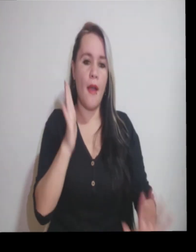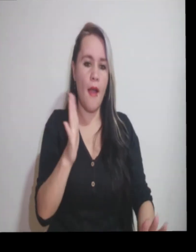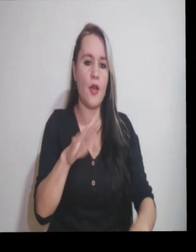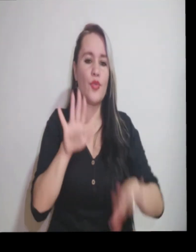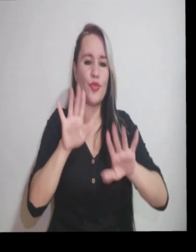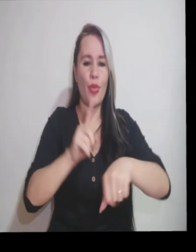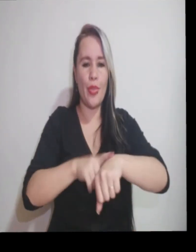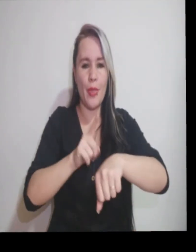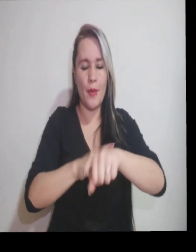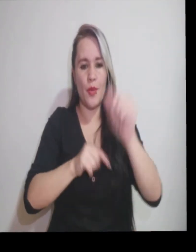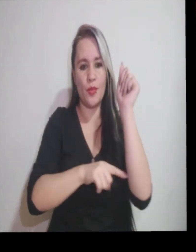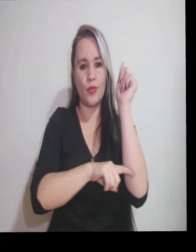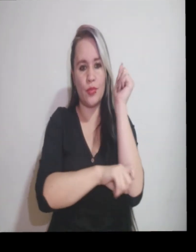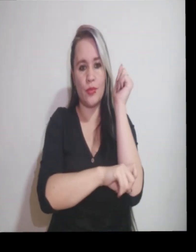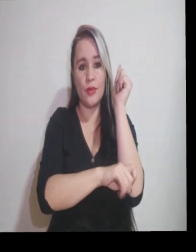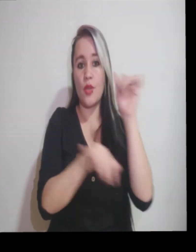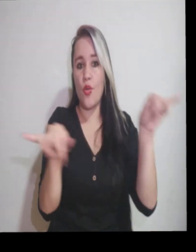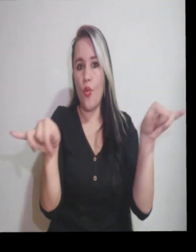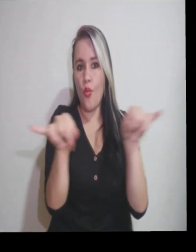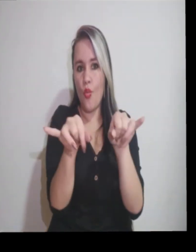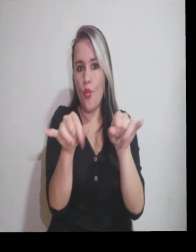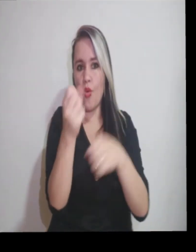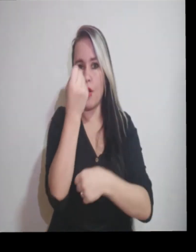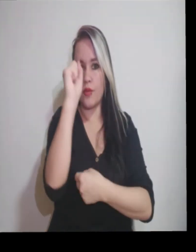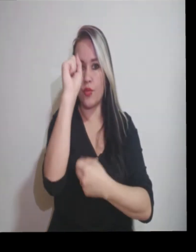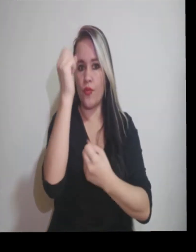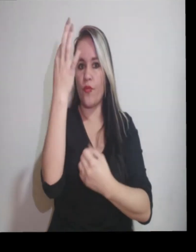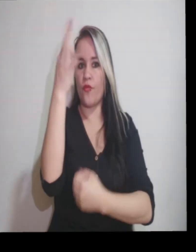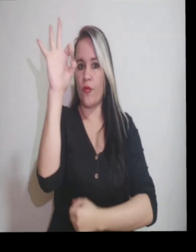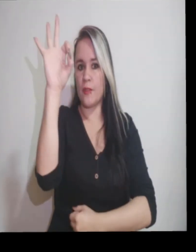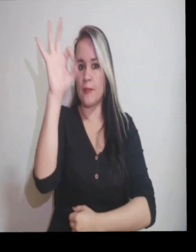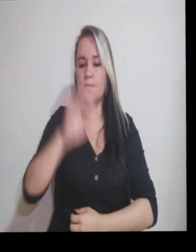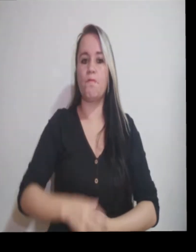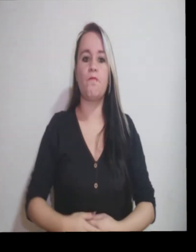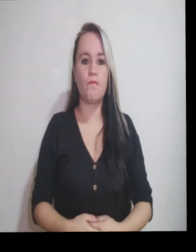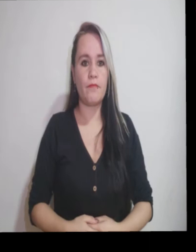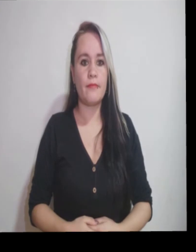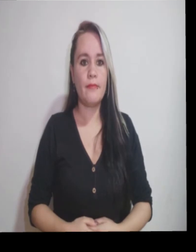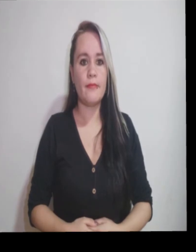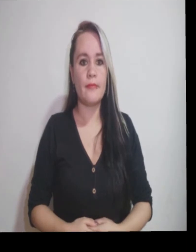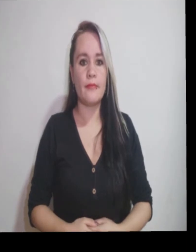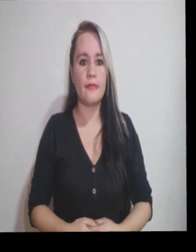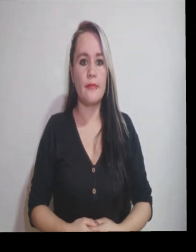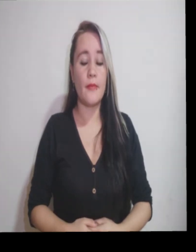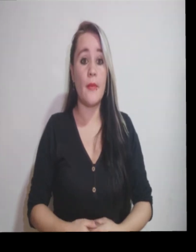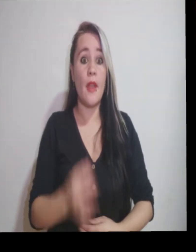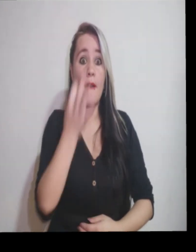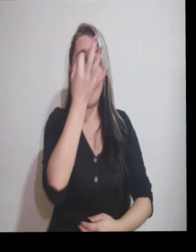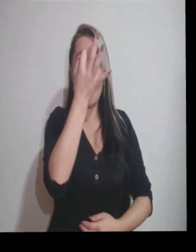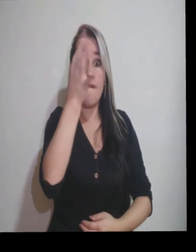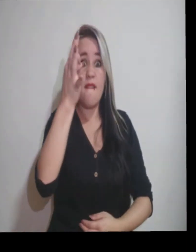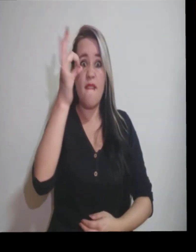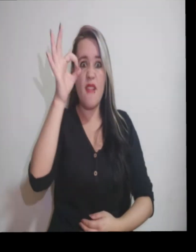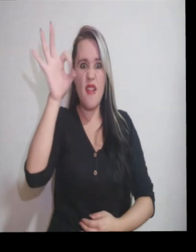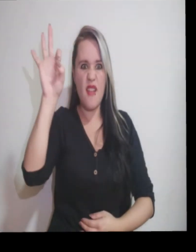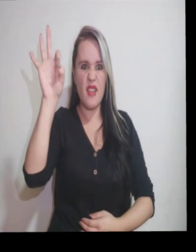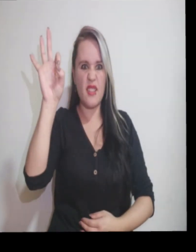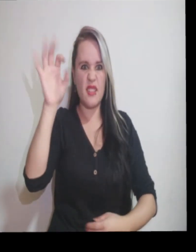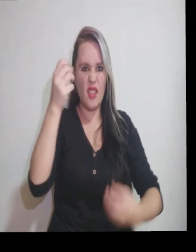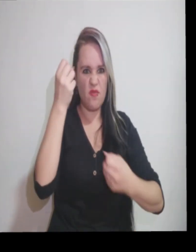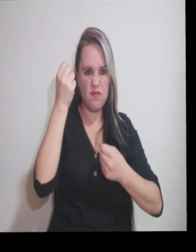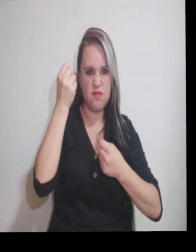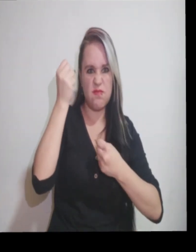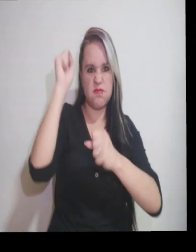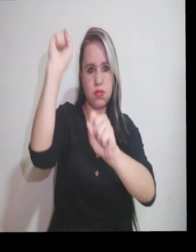Europa. Por eso nosotros iniciamos la época contemporánea con la Revolución Francesa.